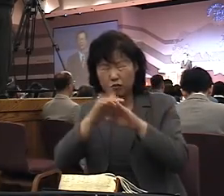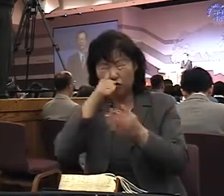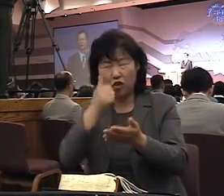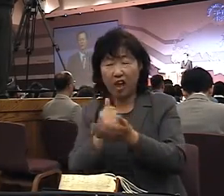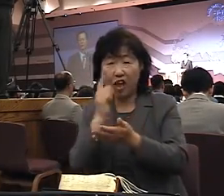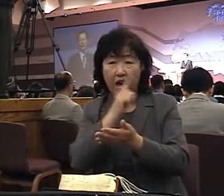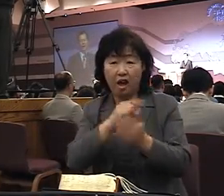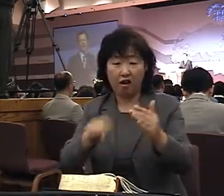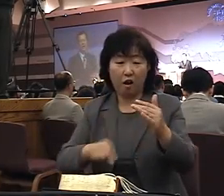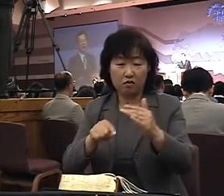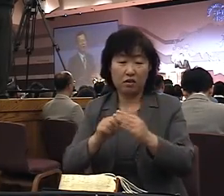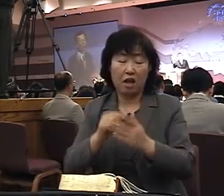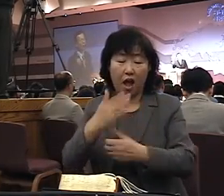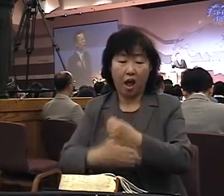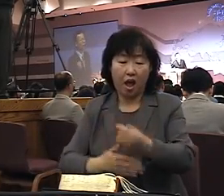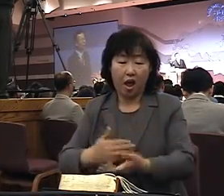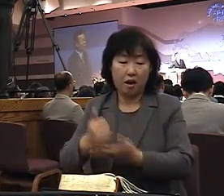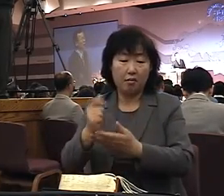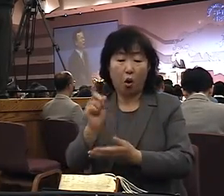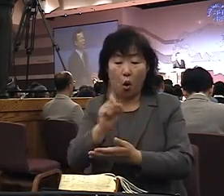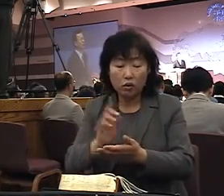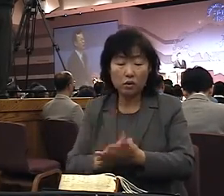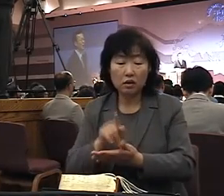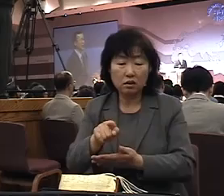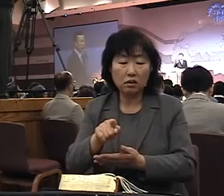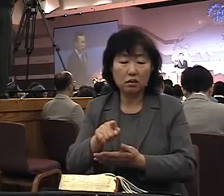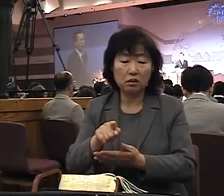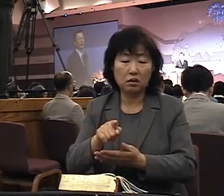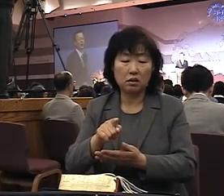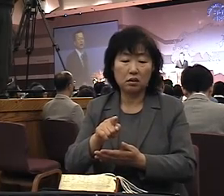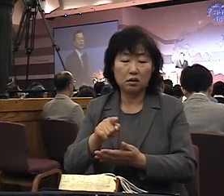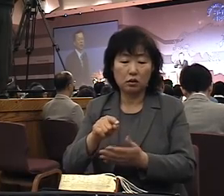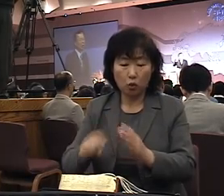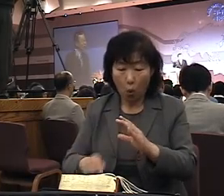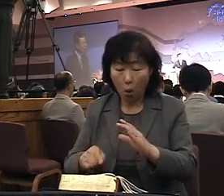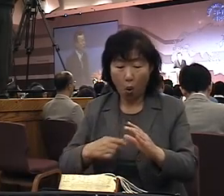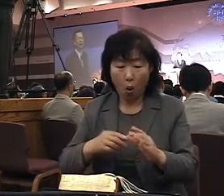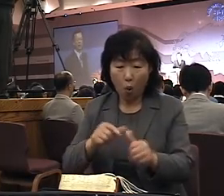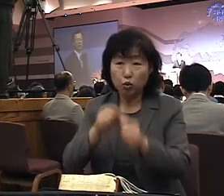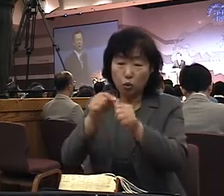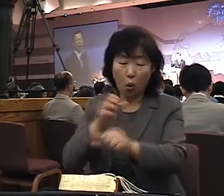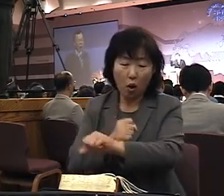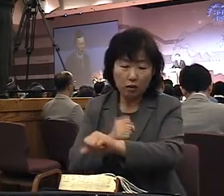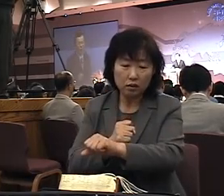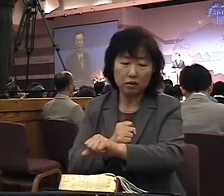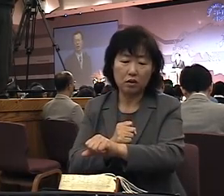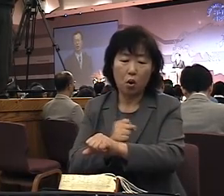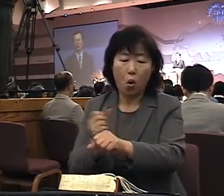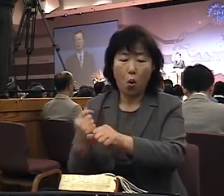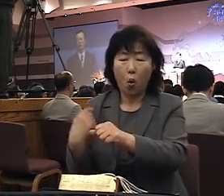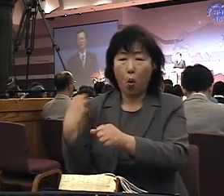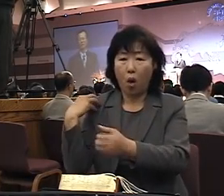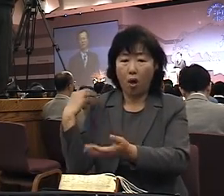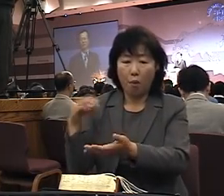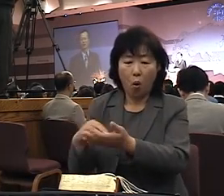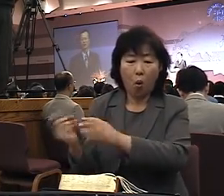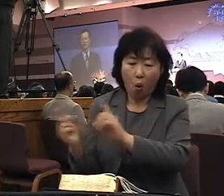가운데 하나님이 어떻게 구속을 하시는가? 구속을 하시어서 리딤 하시어서